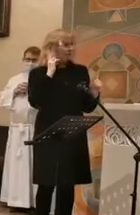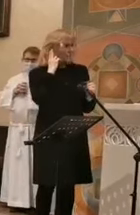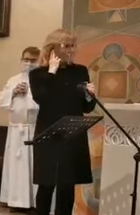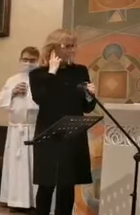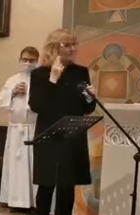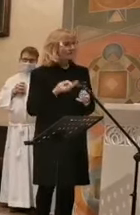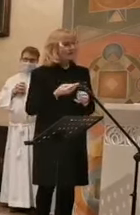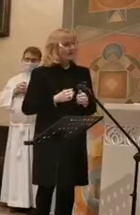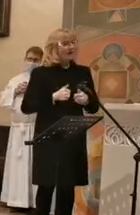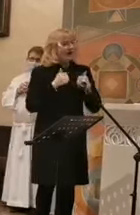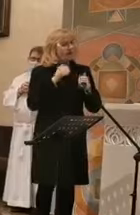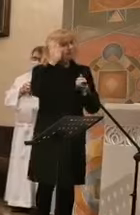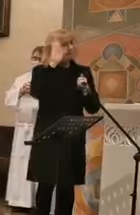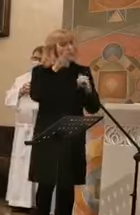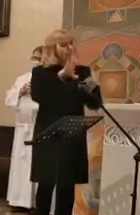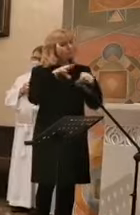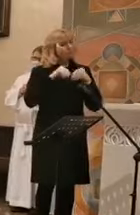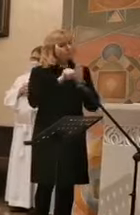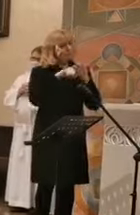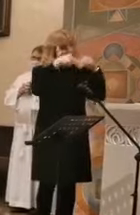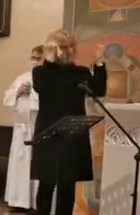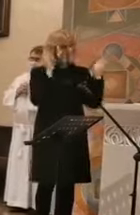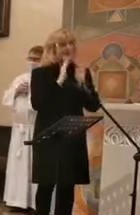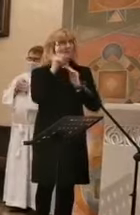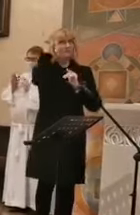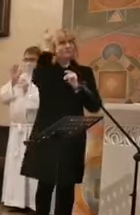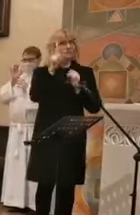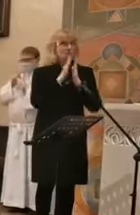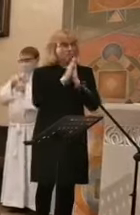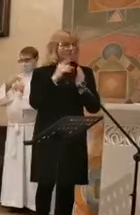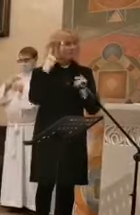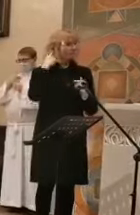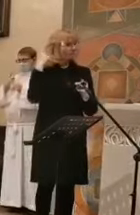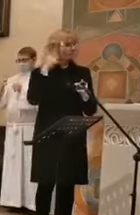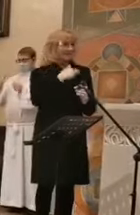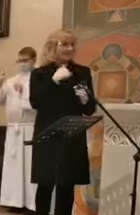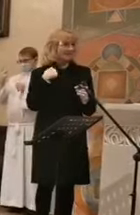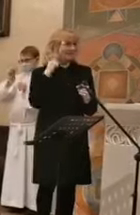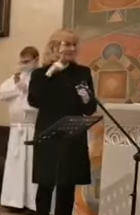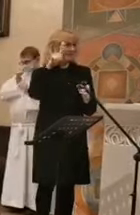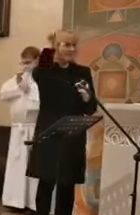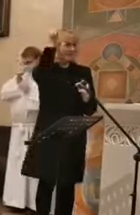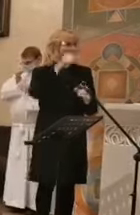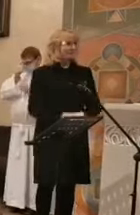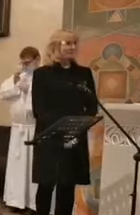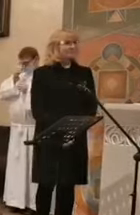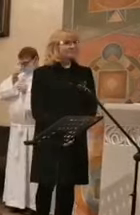niesłyszących, Boże, przyjmij ich do nieba. Ciebie prosimy, wysłuchaj nas, Panie.